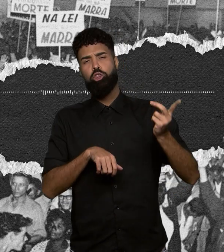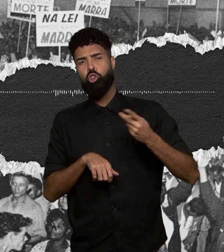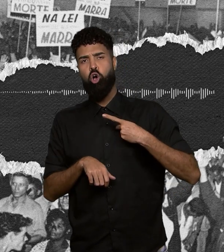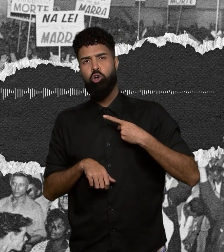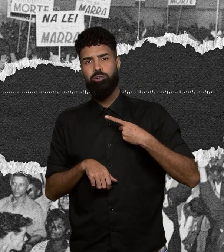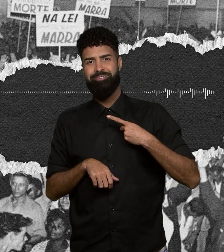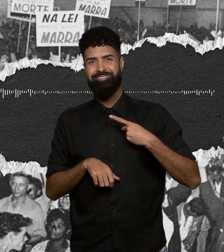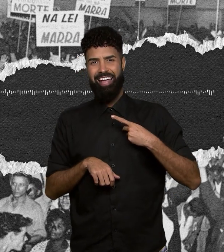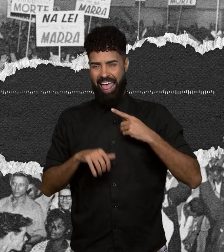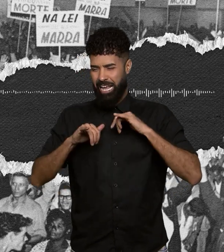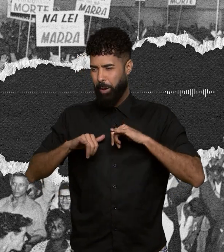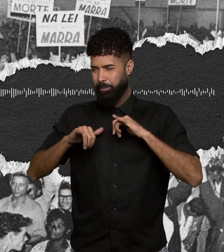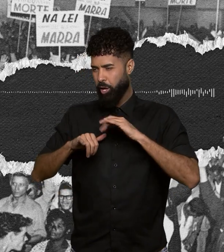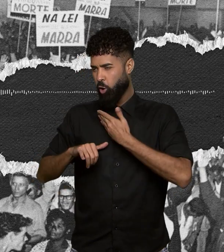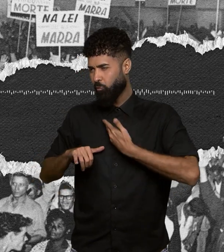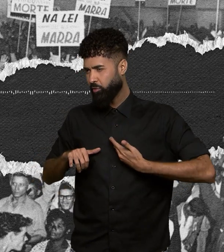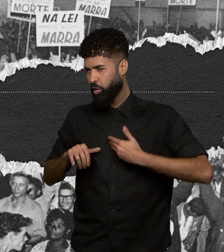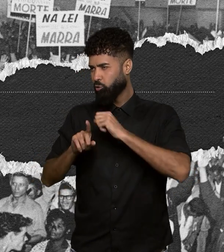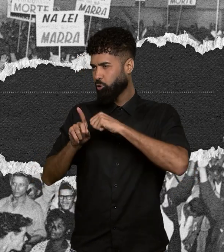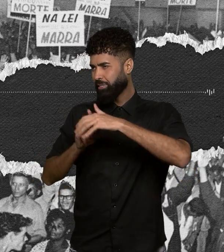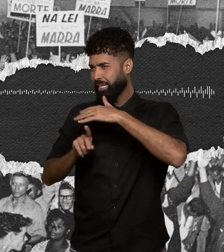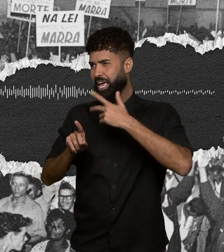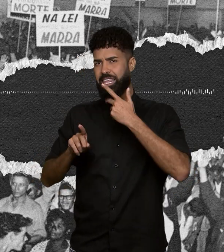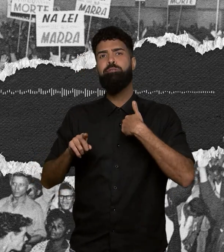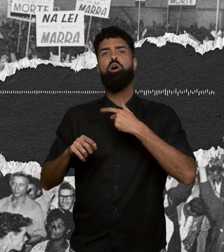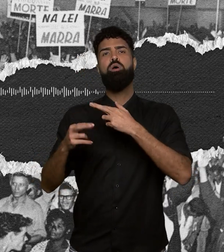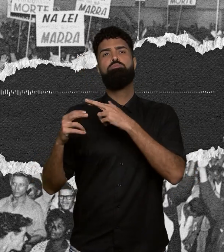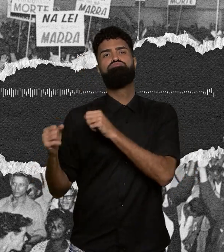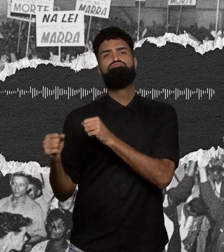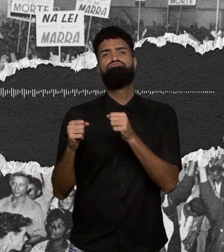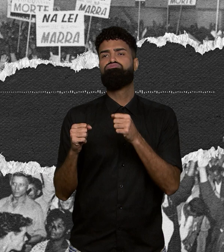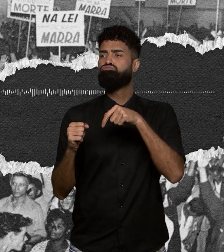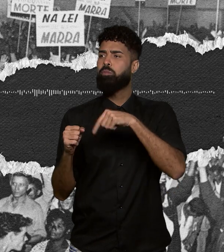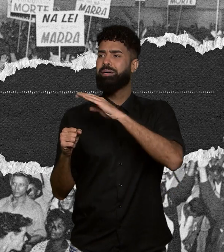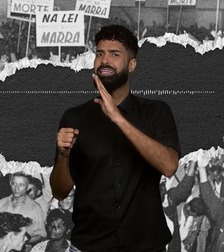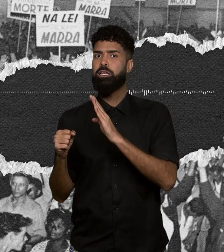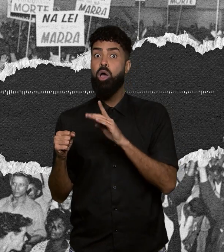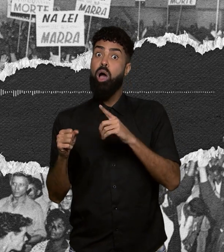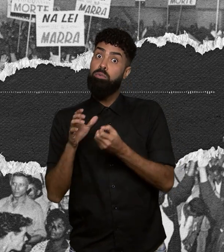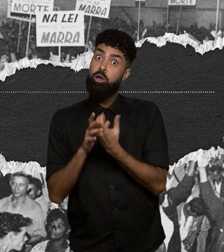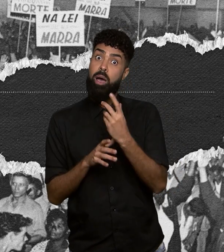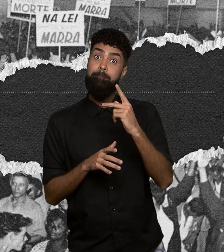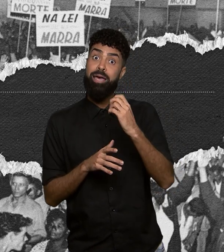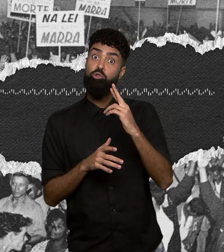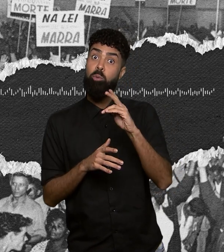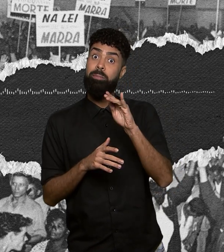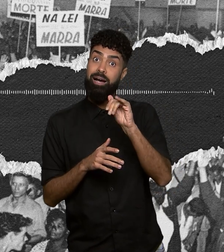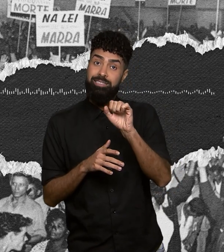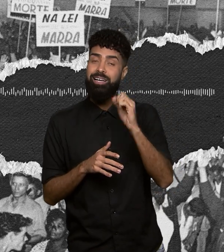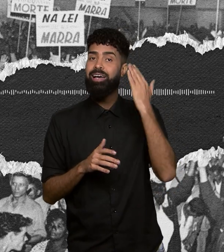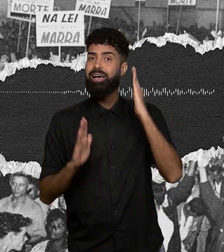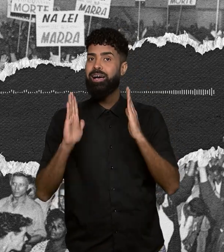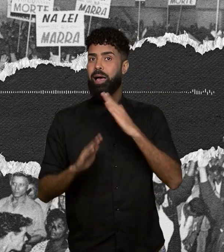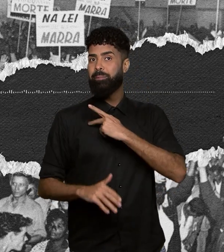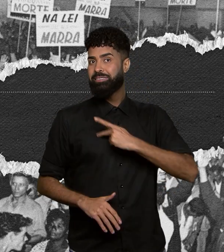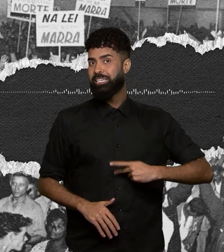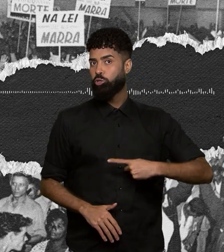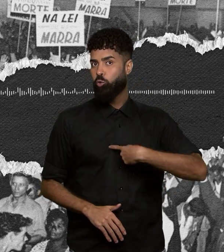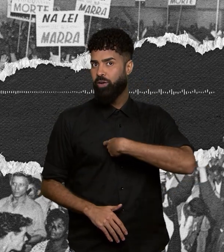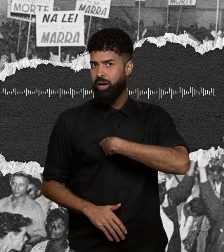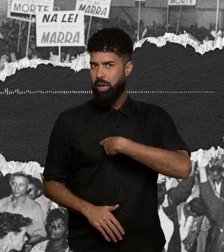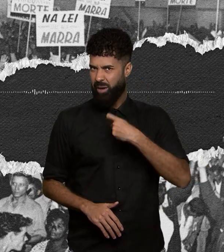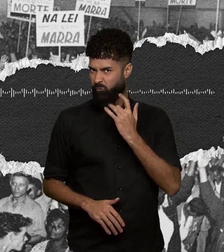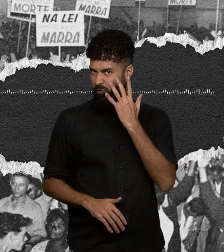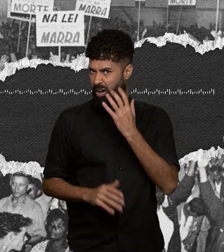e parte da sociedade em favor do monopólio brasileiro foi daí que nasceu a Petrobrás no governo de Getúlio Vargas não sem resistência